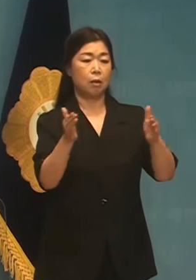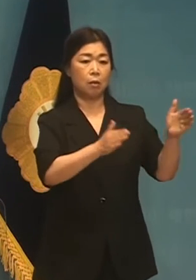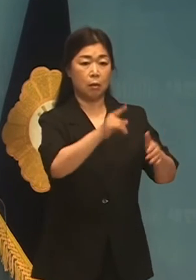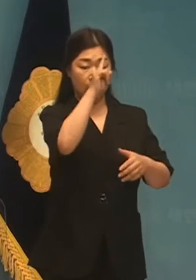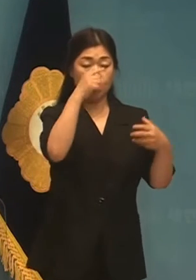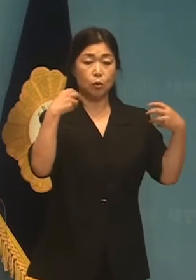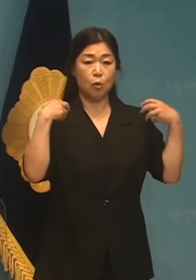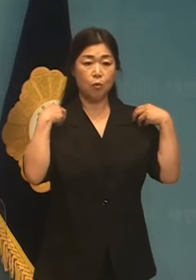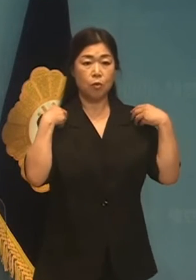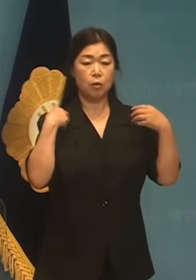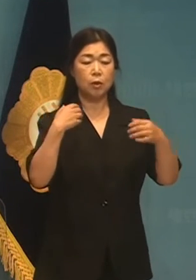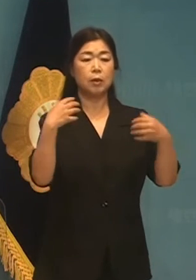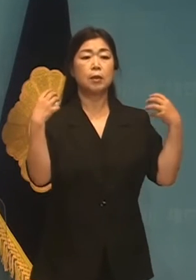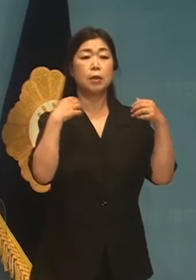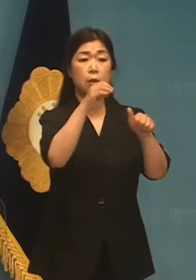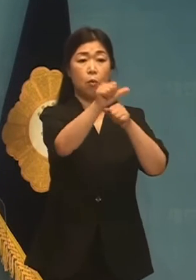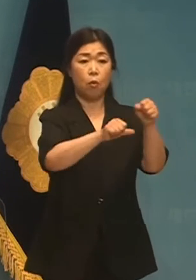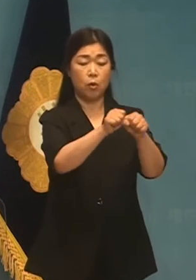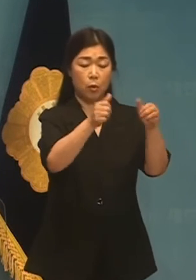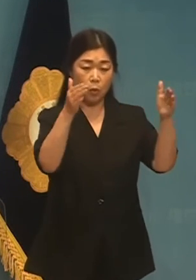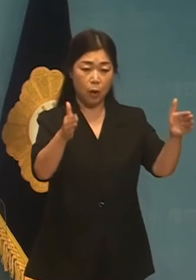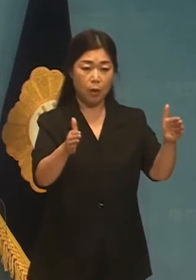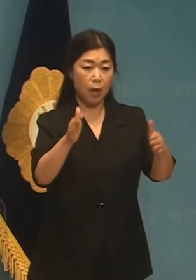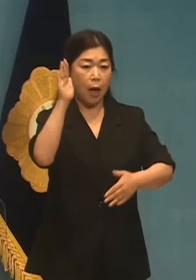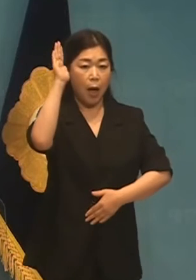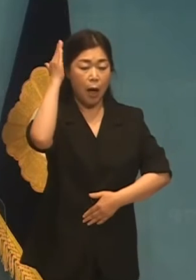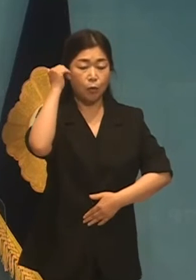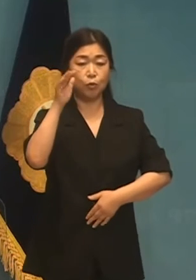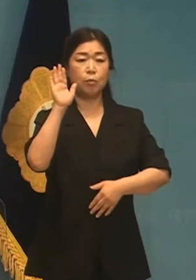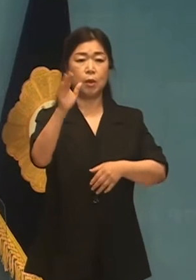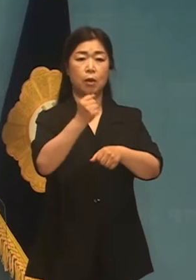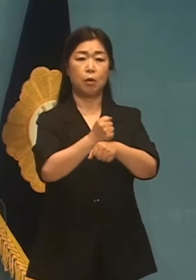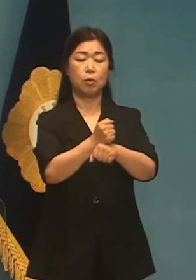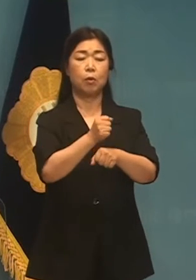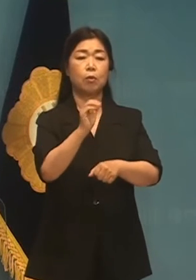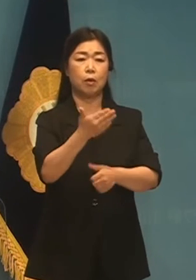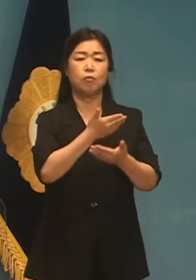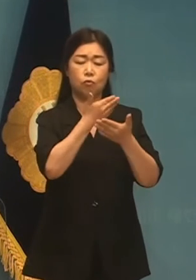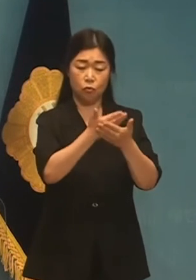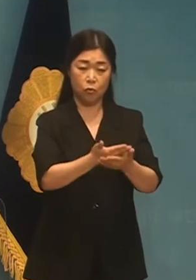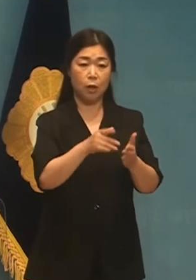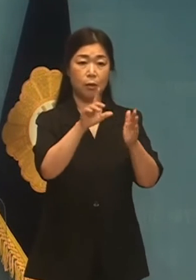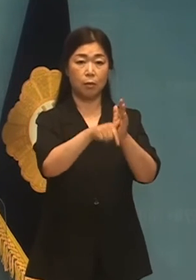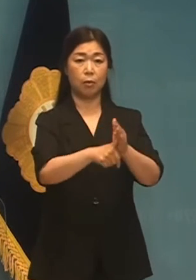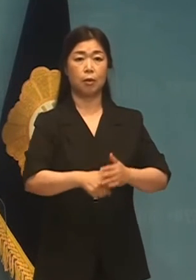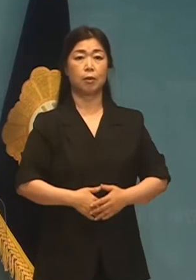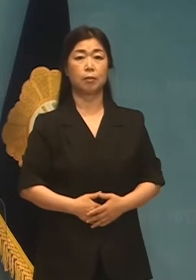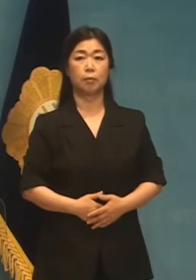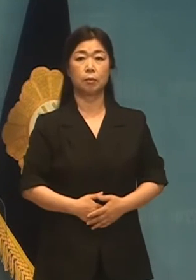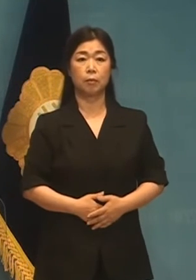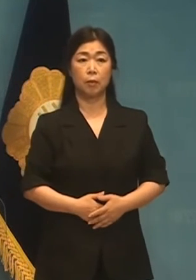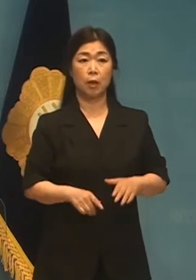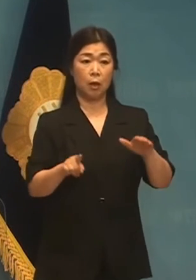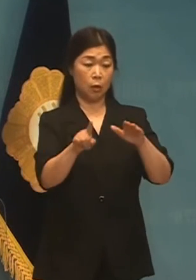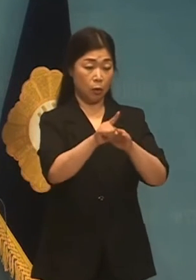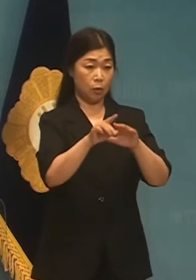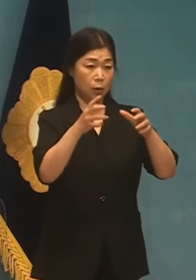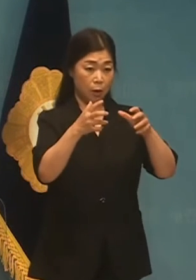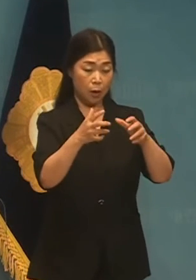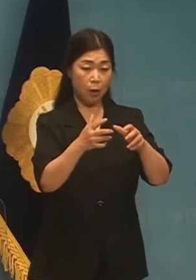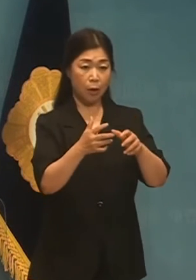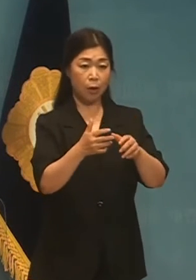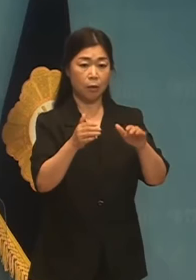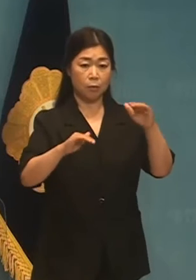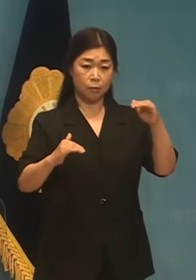임기 5년은 대한민국의 미래를 결정지을 중대한 시기입니다. 선진국의 문턱에